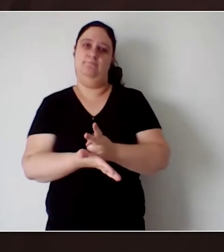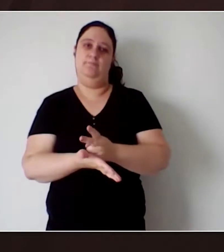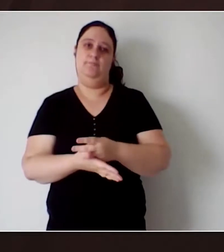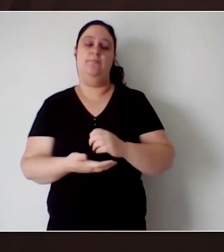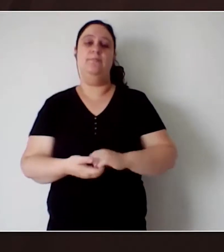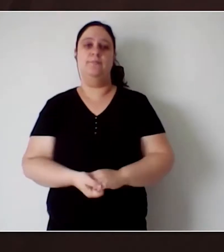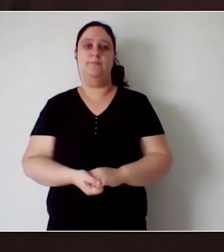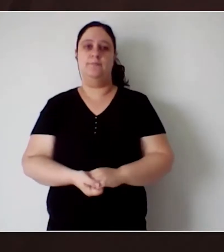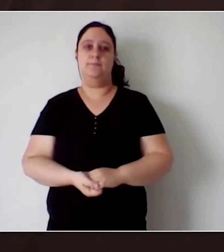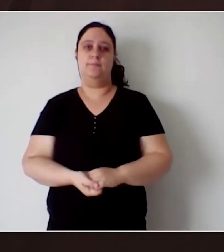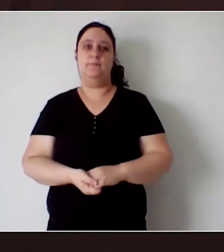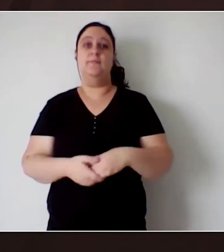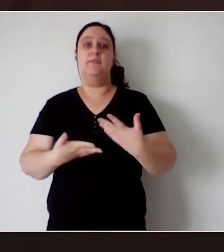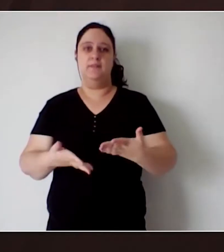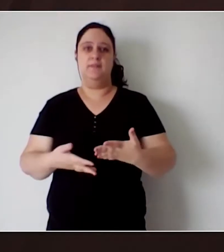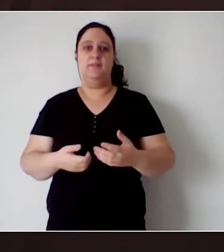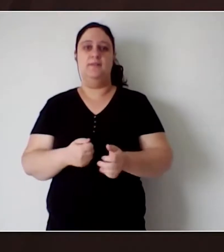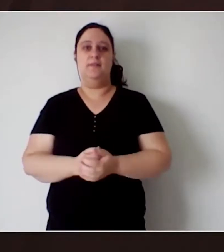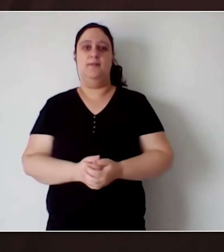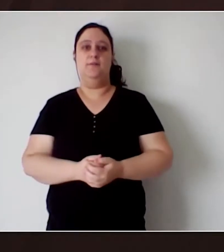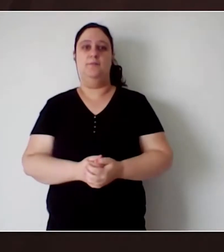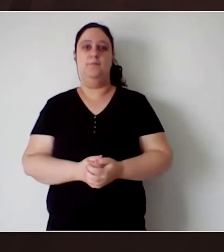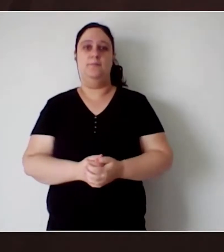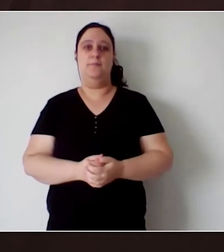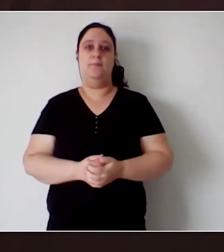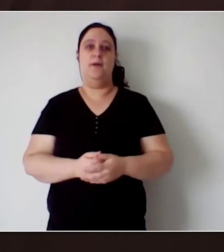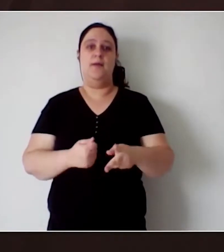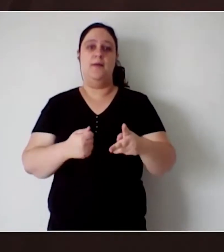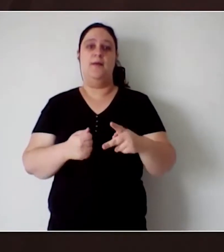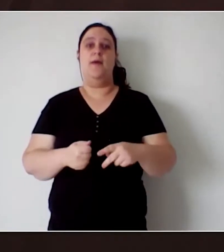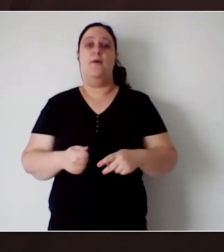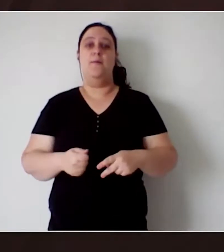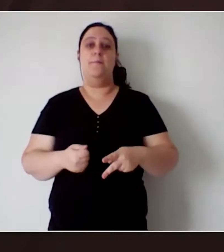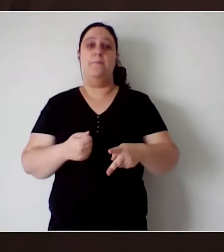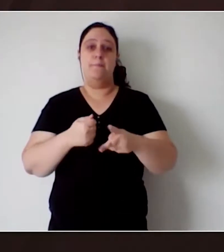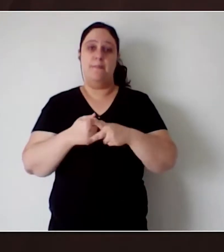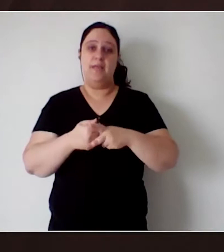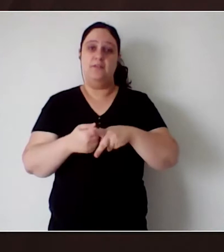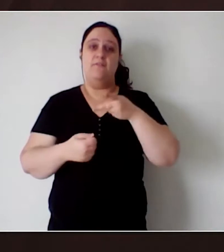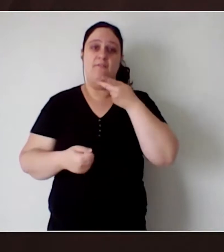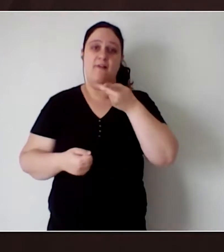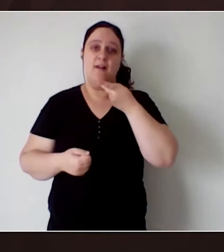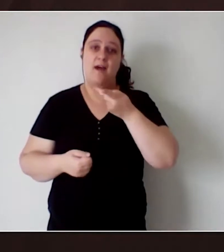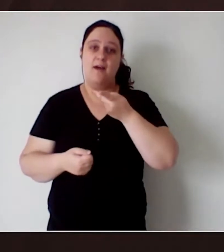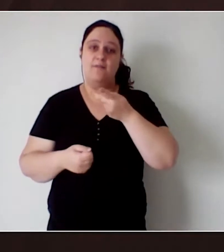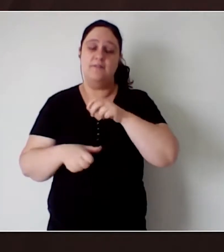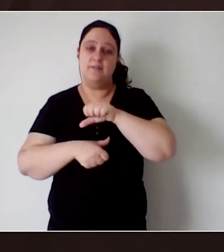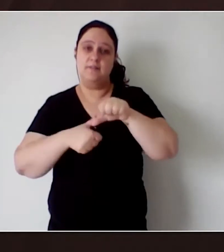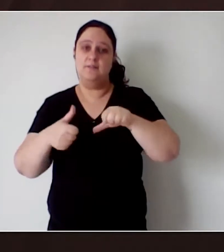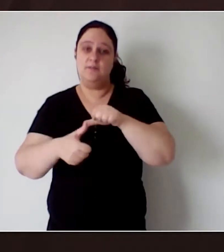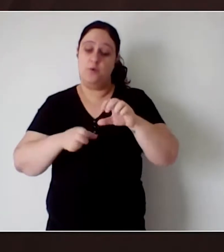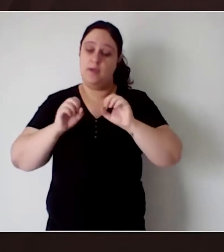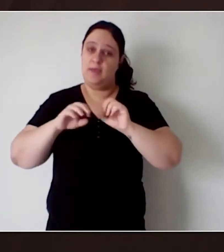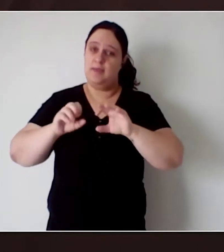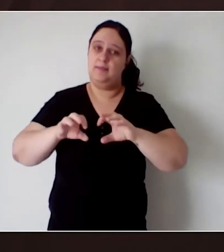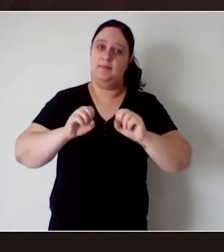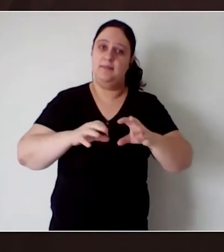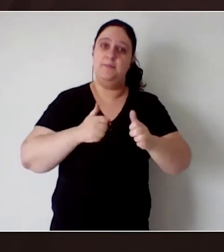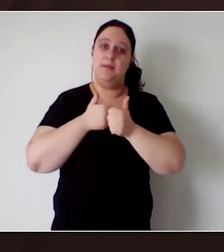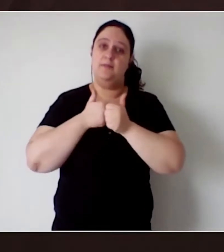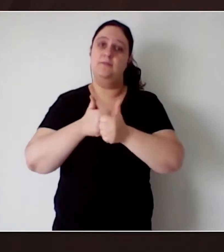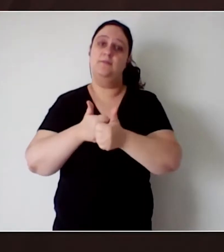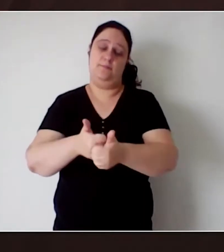o ensinamento dos apóstolos. Então essa era a única fonte da palavra que